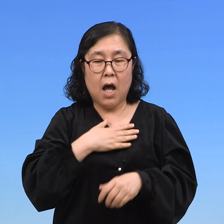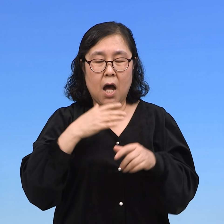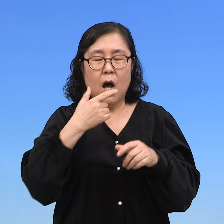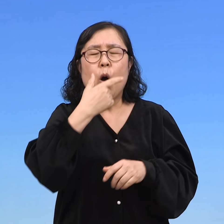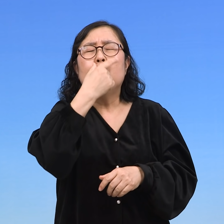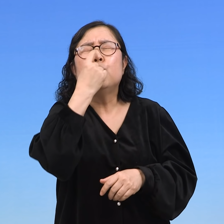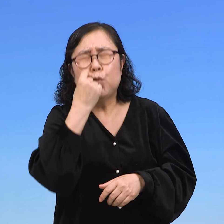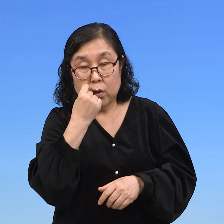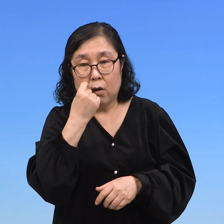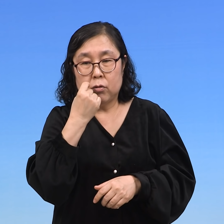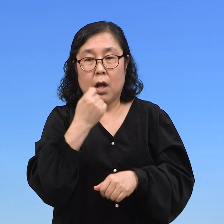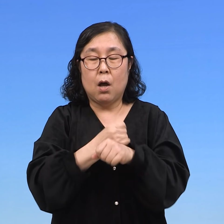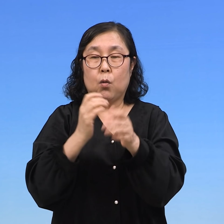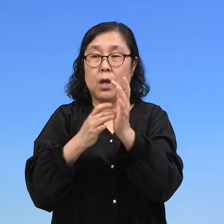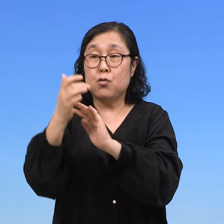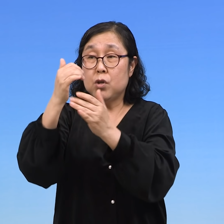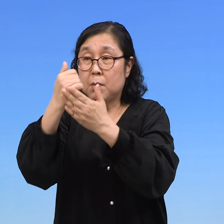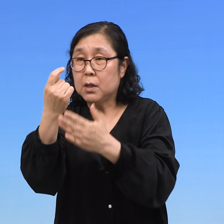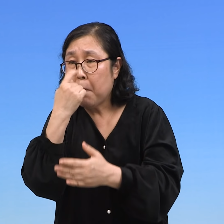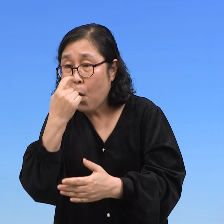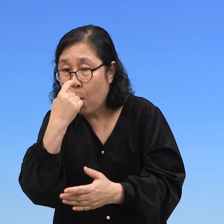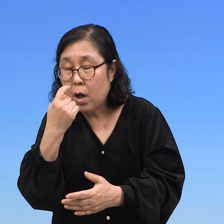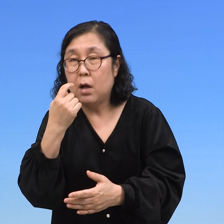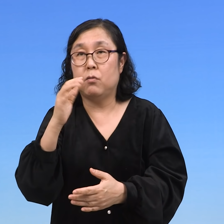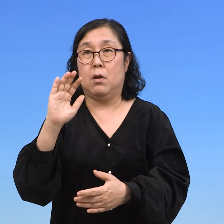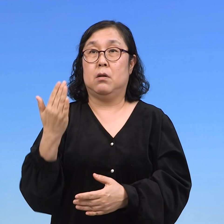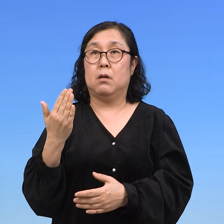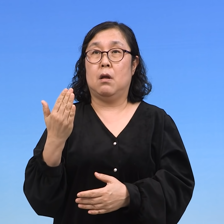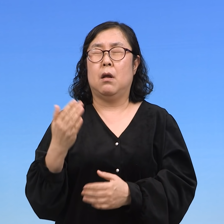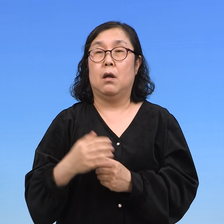모질 않아요 주님께 배워야지 이렇게 가야 되는 거 아닙니까?